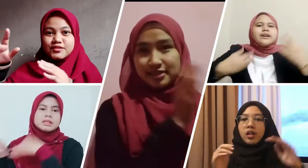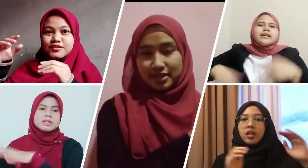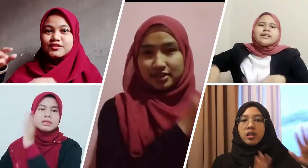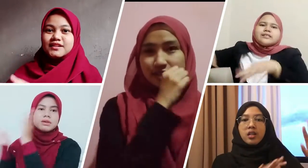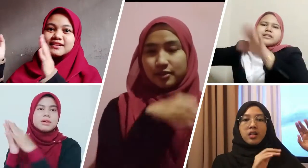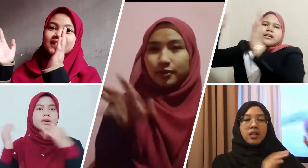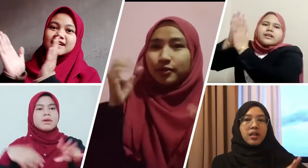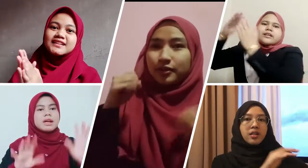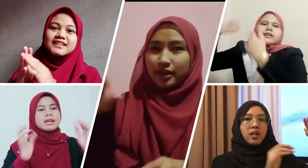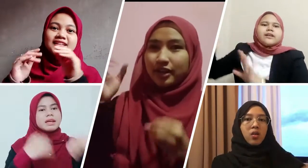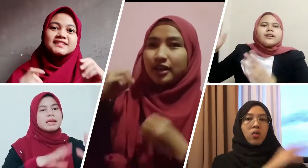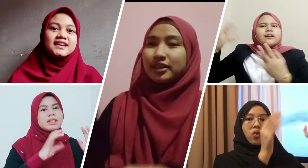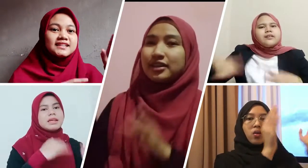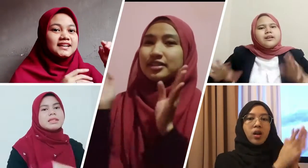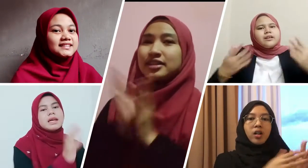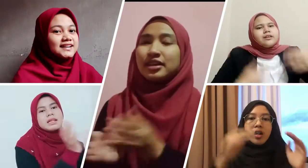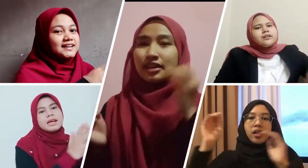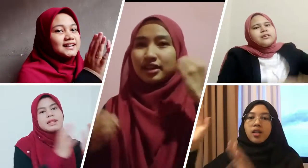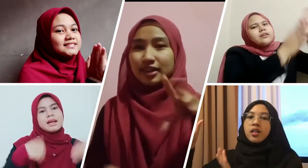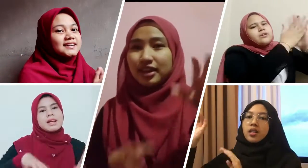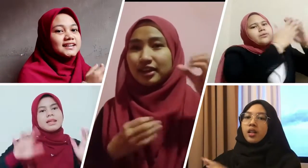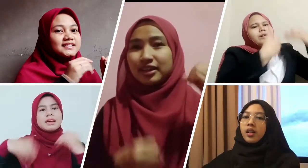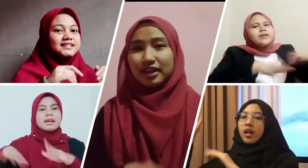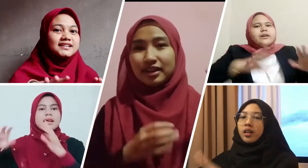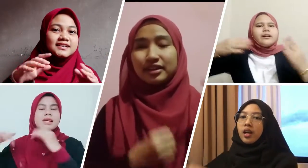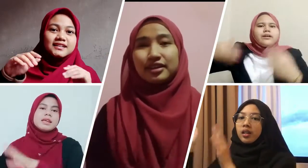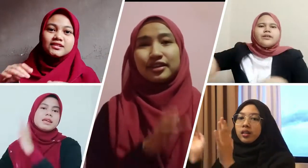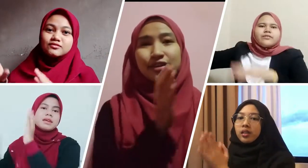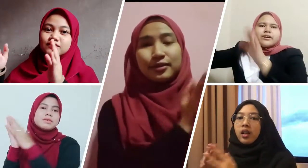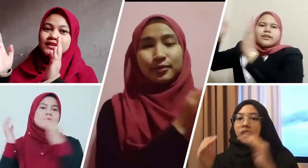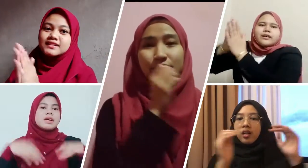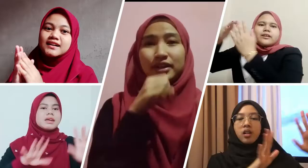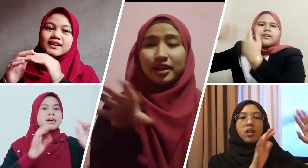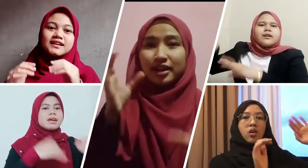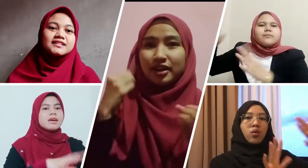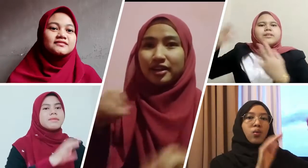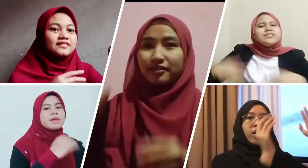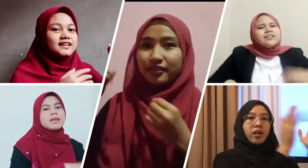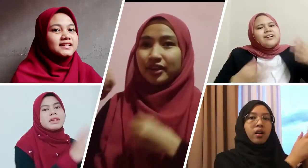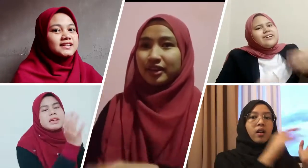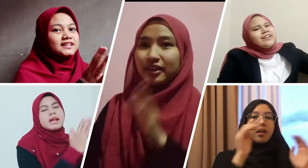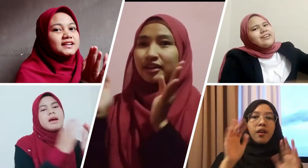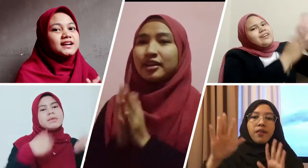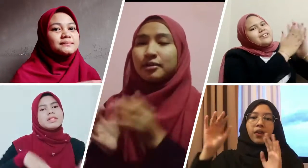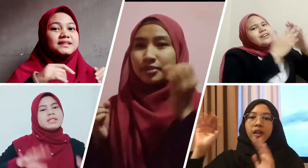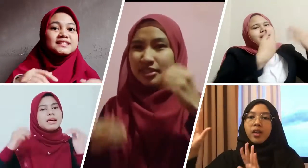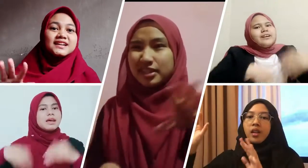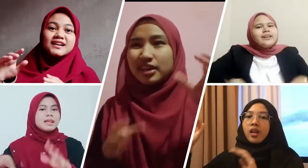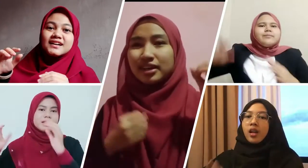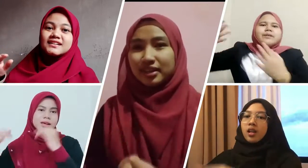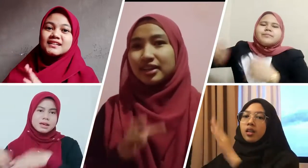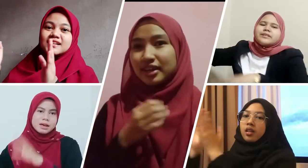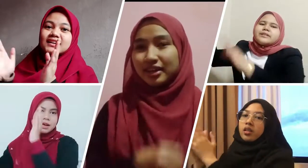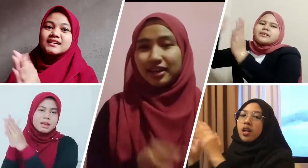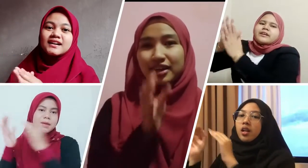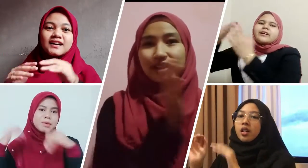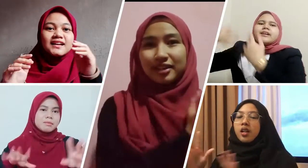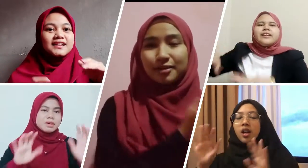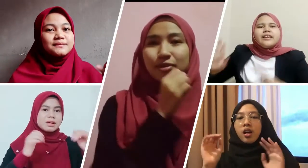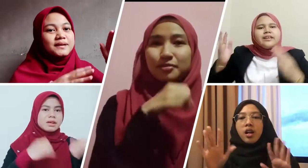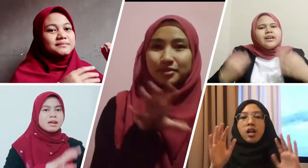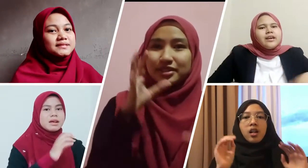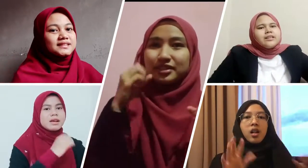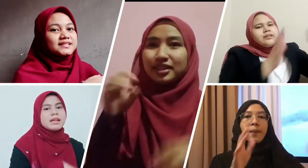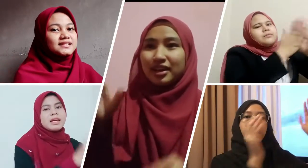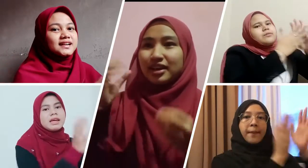Tersebutlah kisah seorang gadis datang dari keluarga yang fakir, menjadi